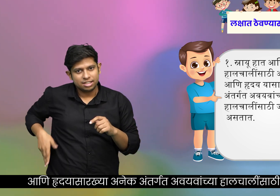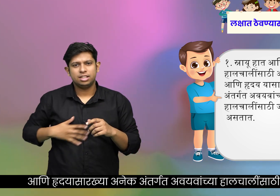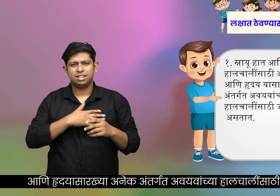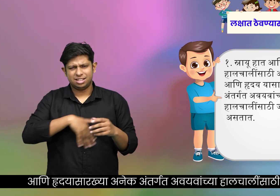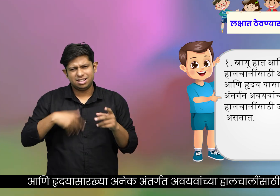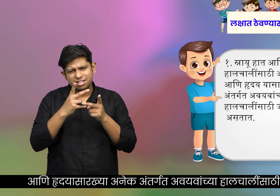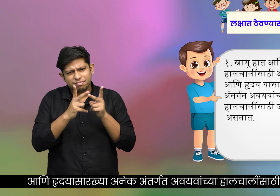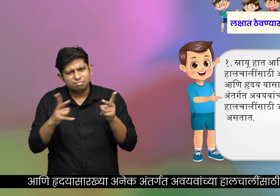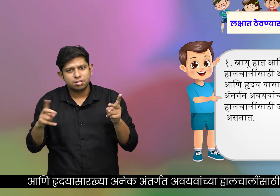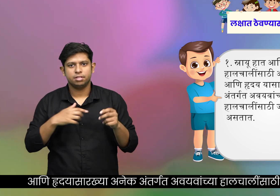असते.